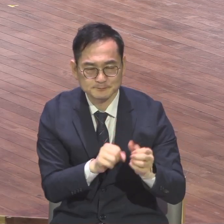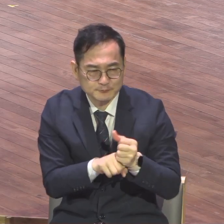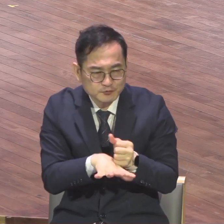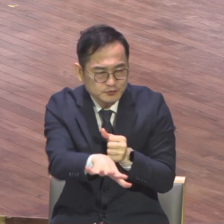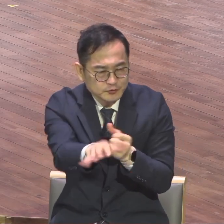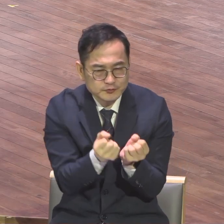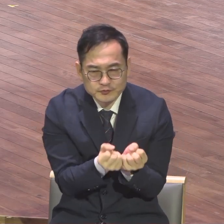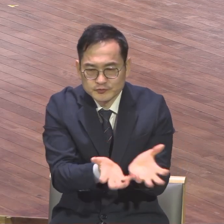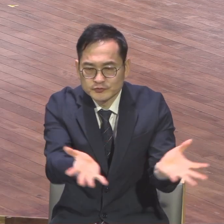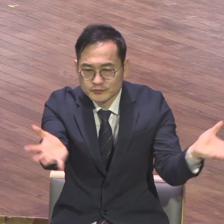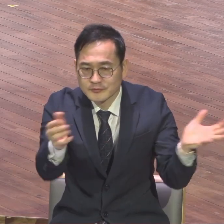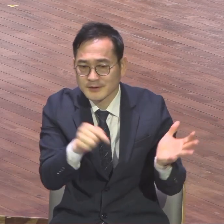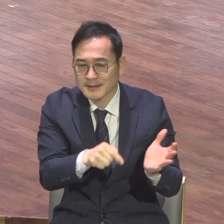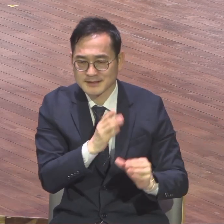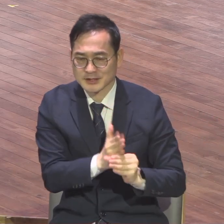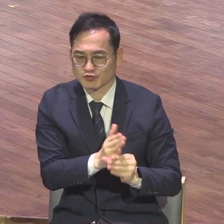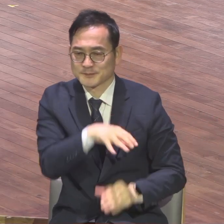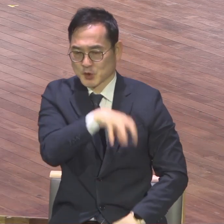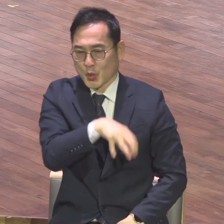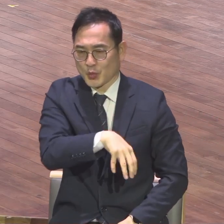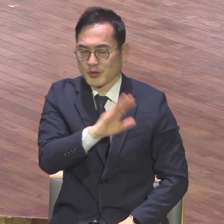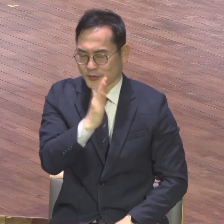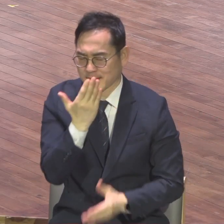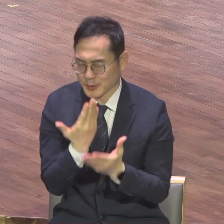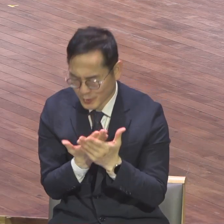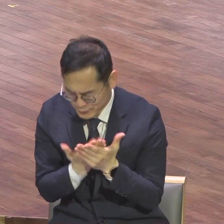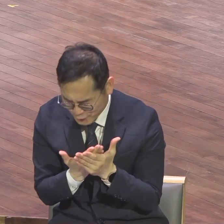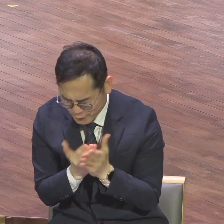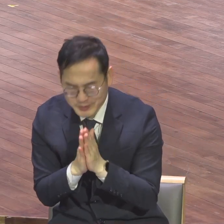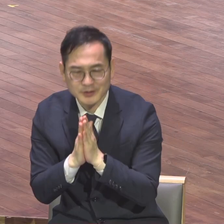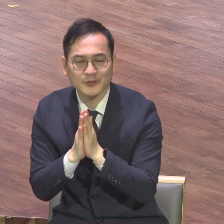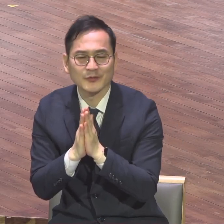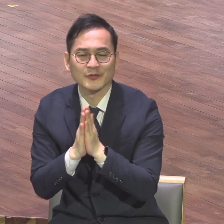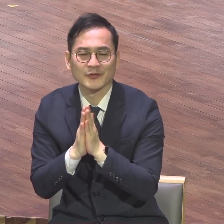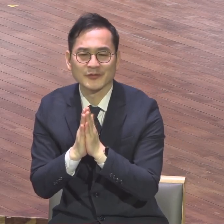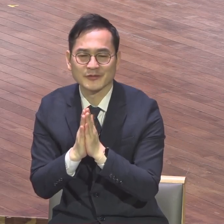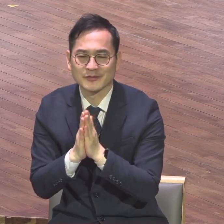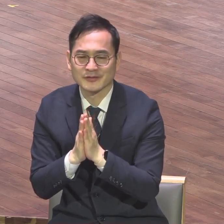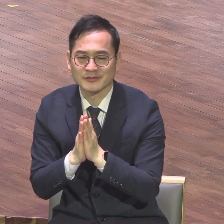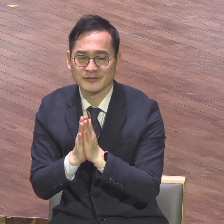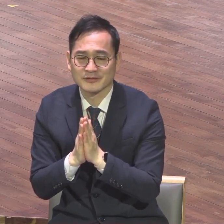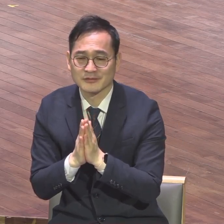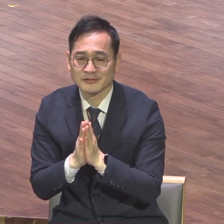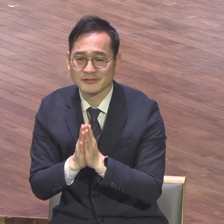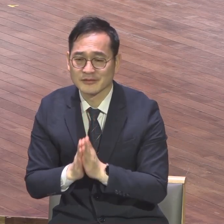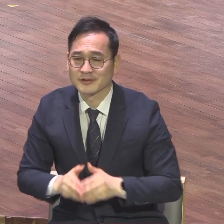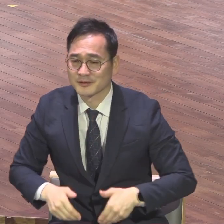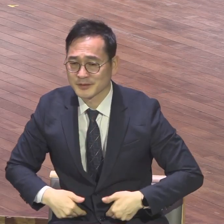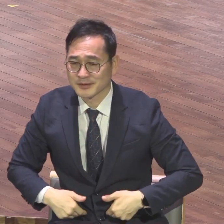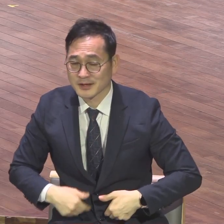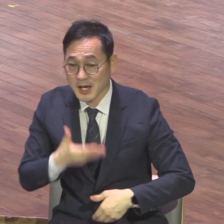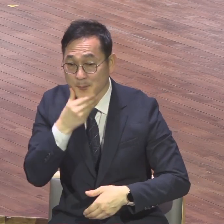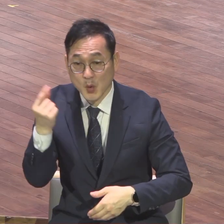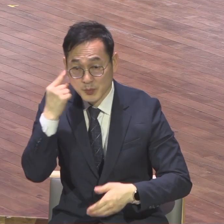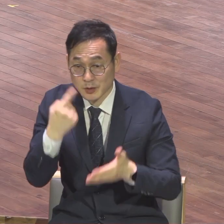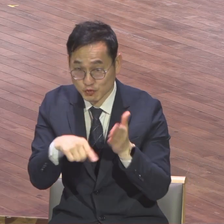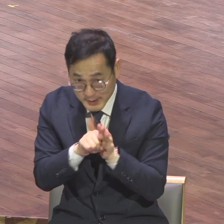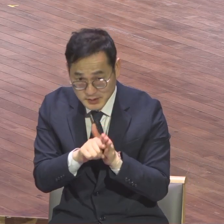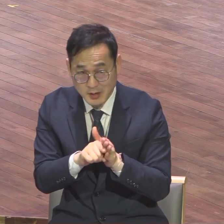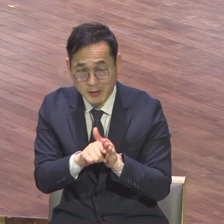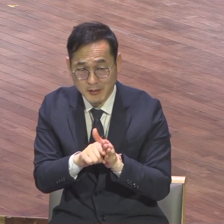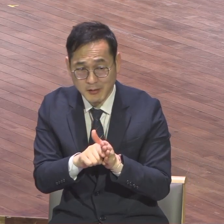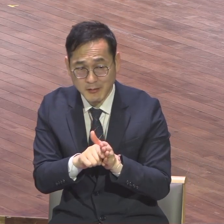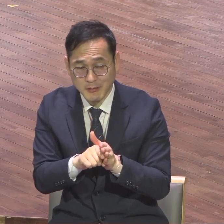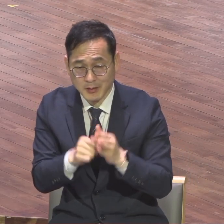선교의 망대를 세우는 현장이 되게 도와주옵소서. 그래서 복음을 위해서 학원